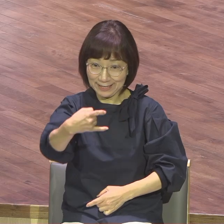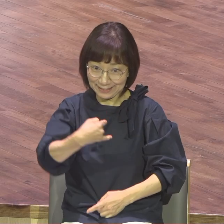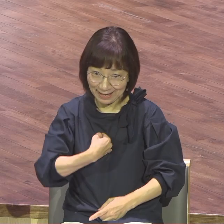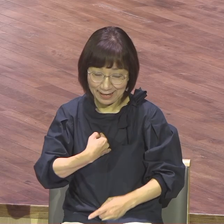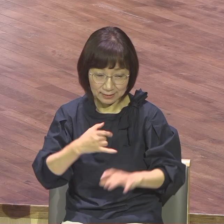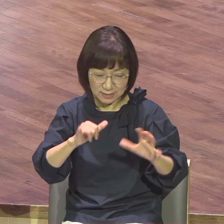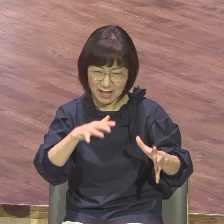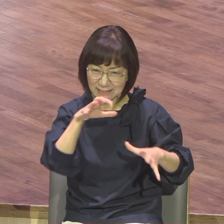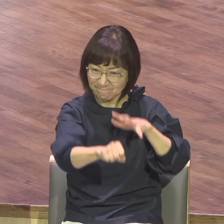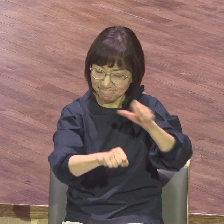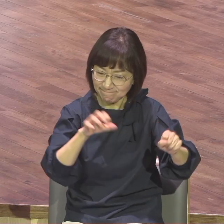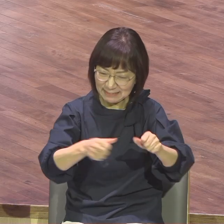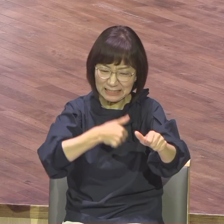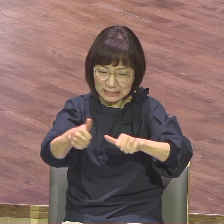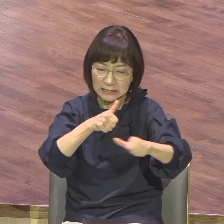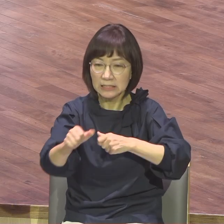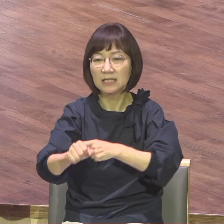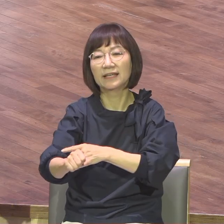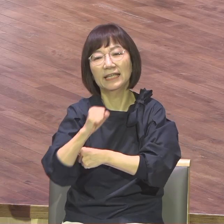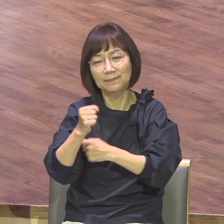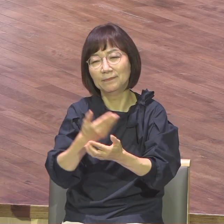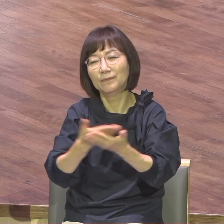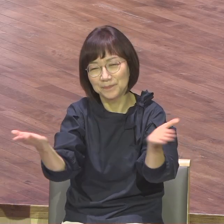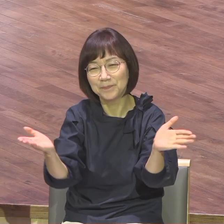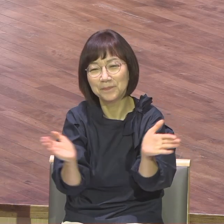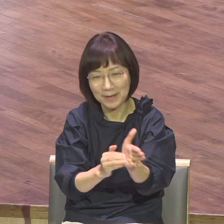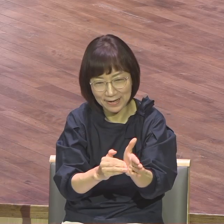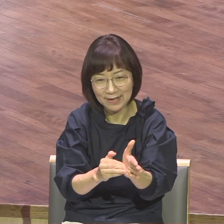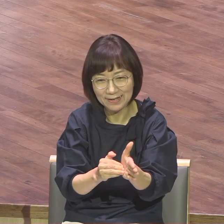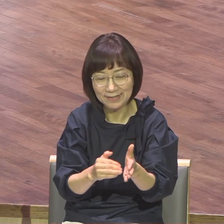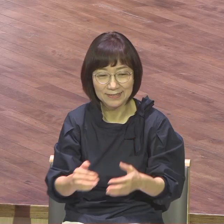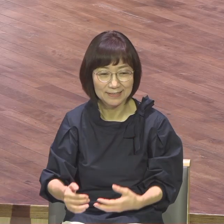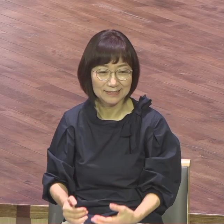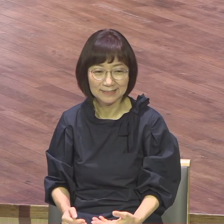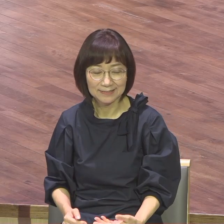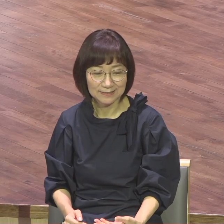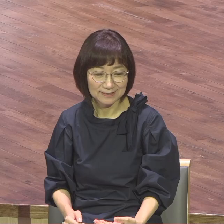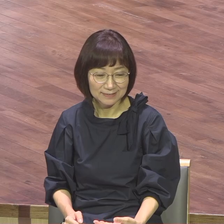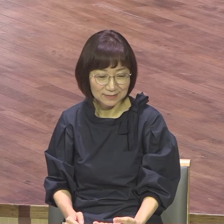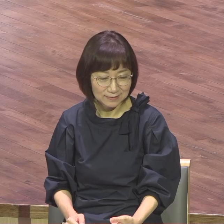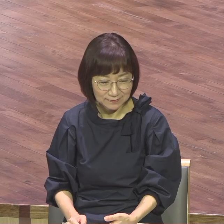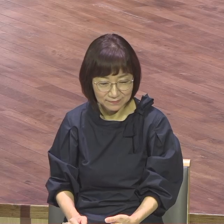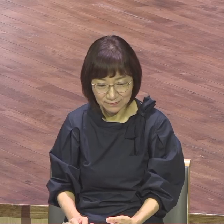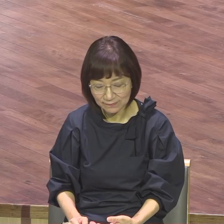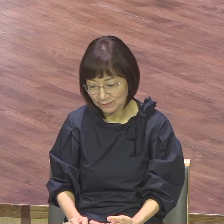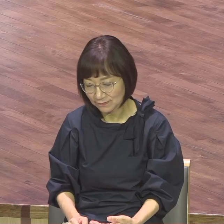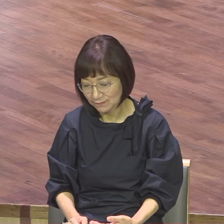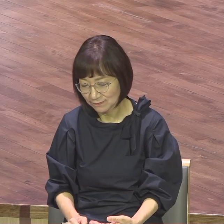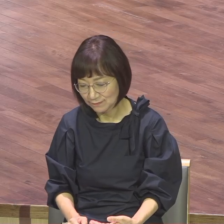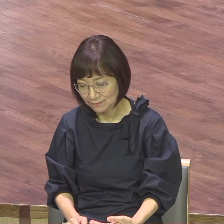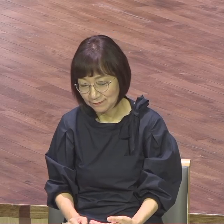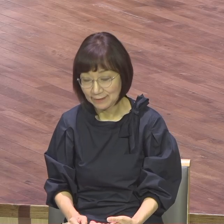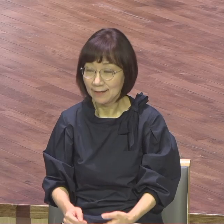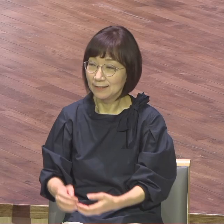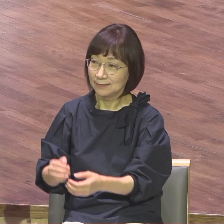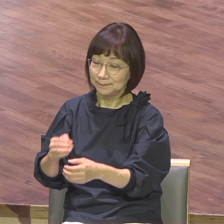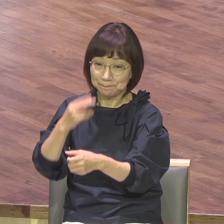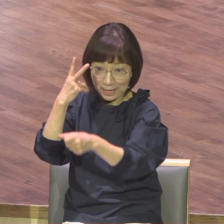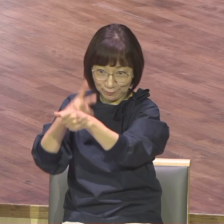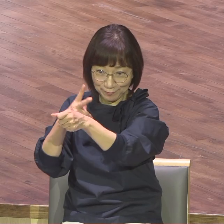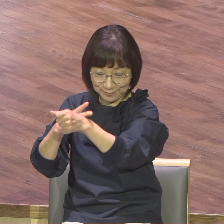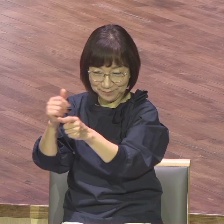정복할 위대한 능력을 다 주셨다. 사도 바울은 이 놀라운 재창조의